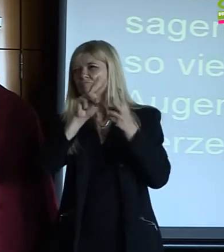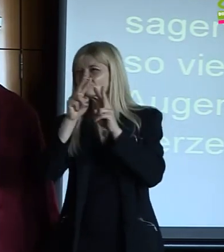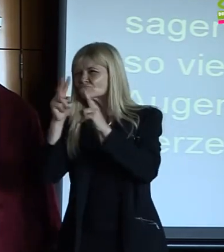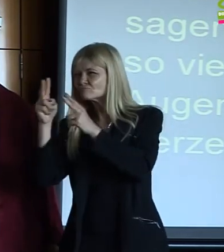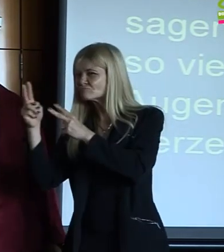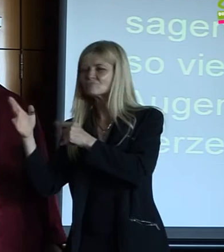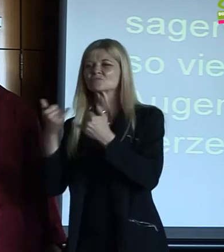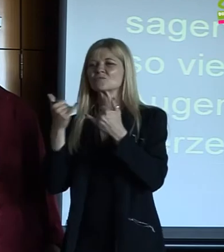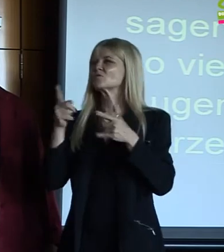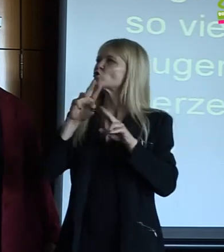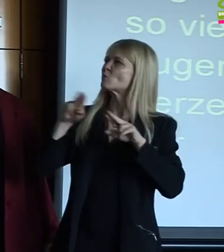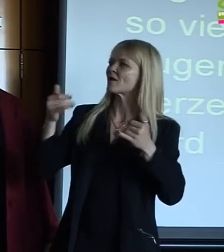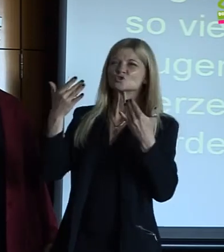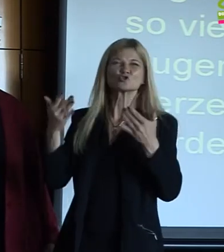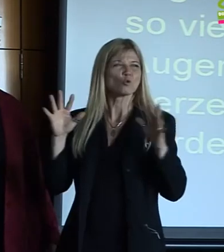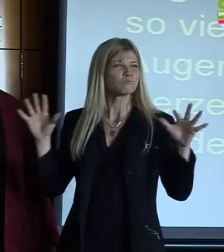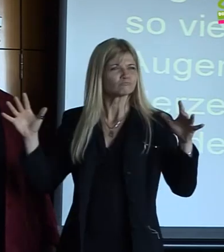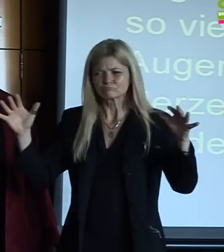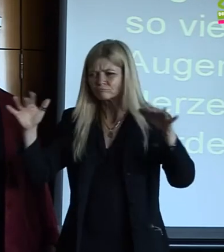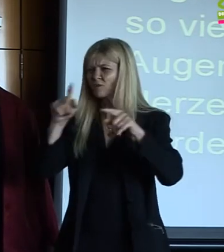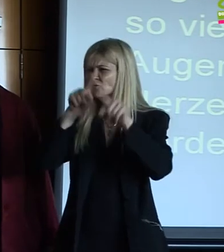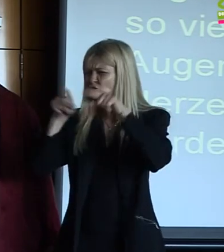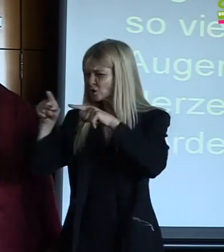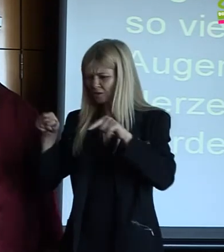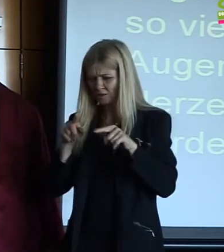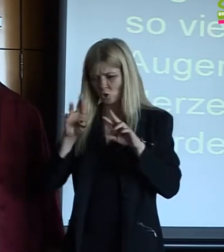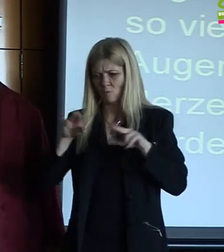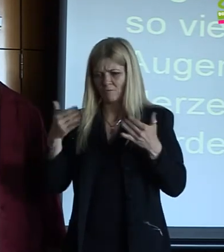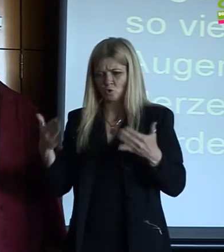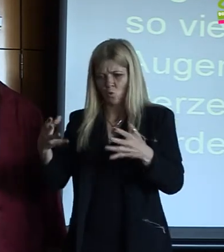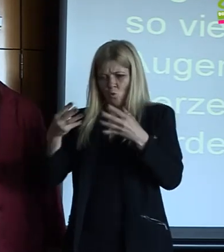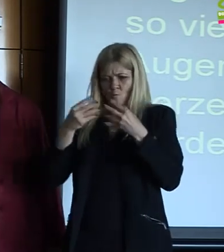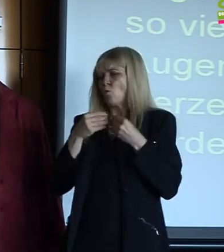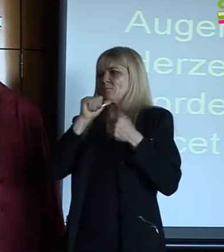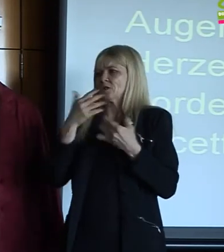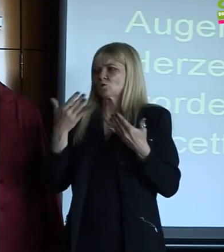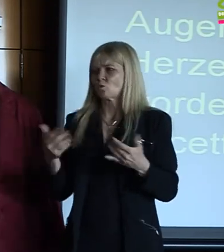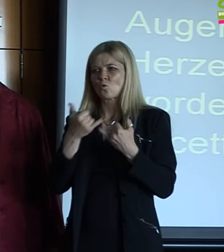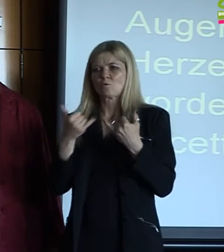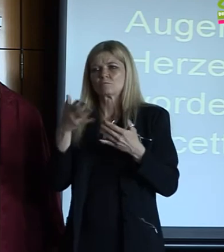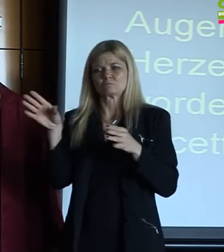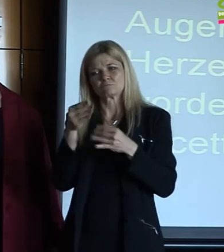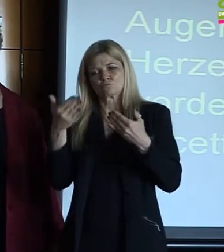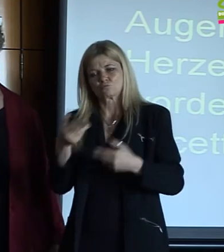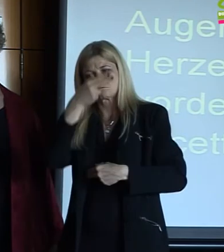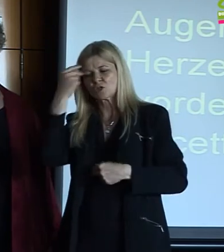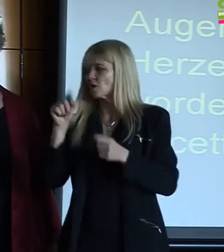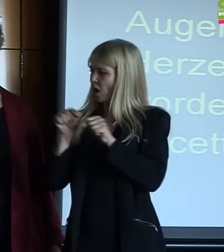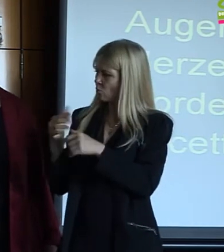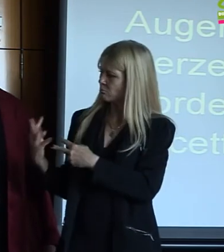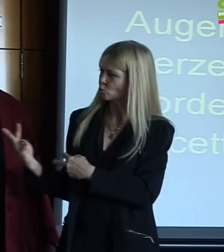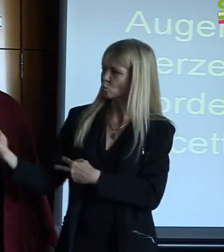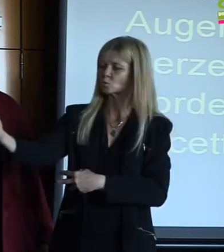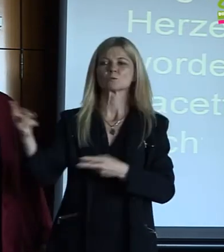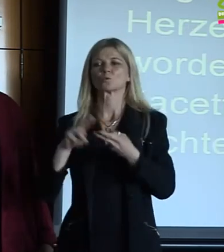Dichte, glaube ich, kaum so vermittelt bekommen kann mit dieser Menschlichkeit, auch hier vom Podium und